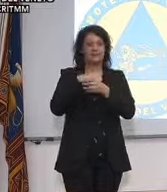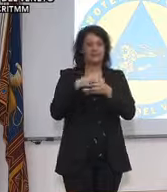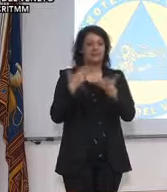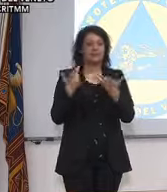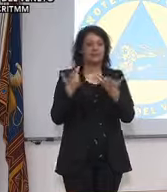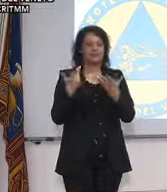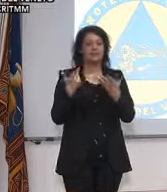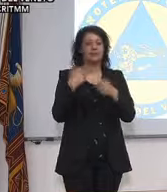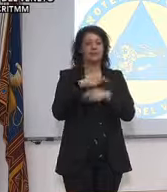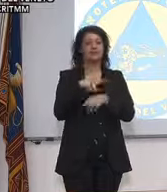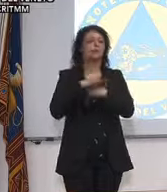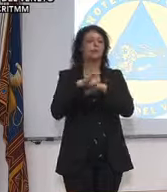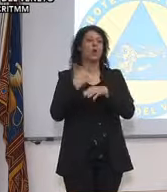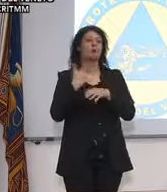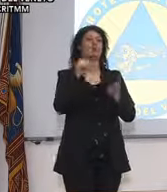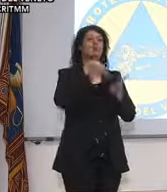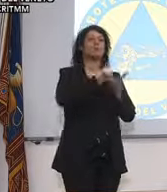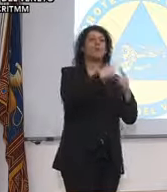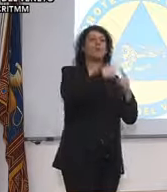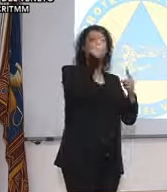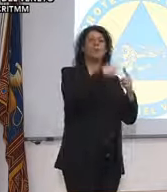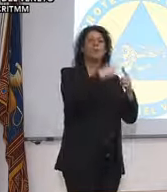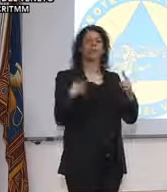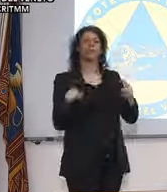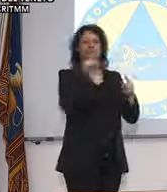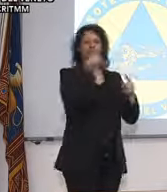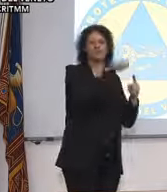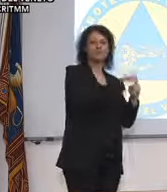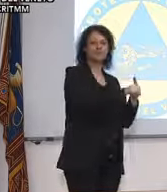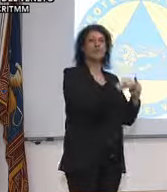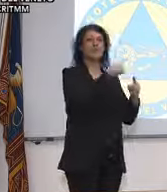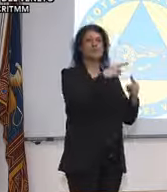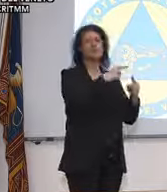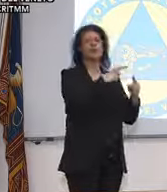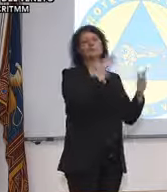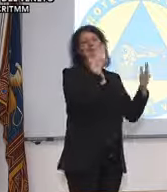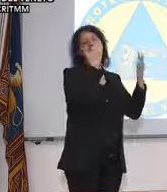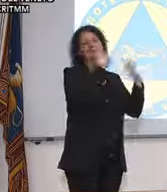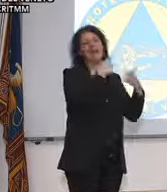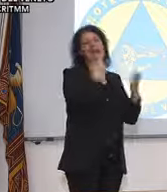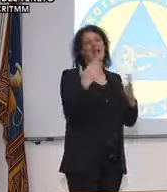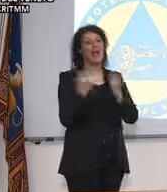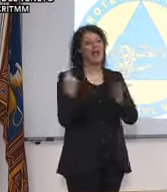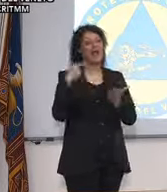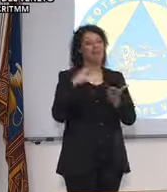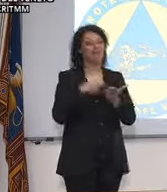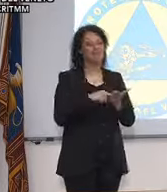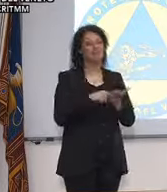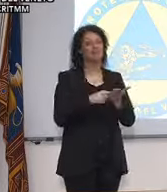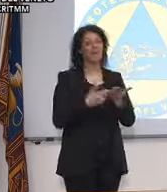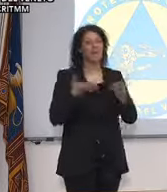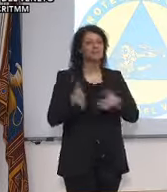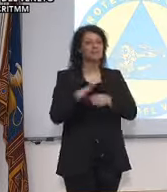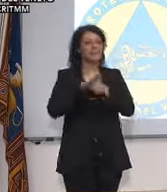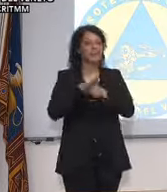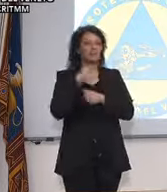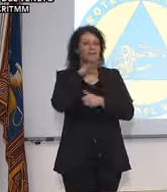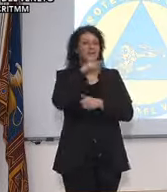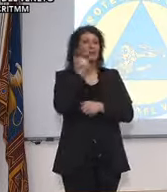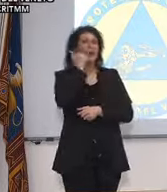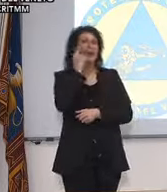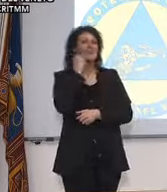durante la sera tornano a casa, e i genitori anziani ovviamente è un peso importante. Allora la struttura sta un